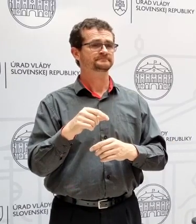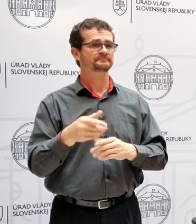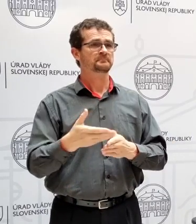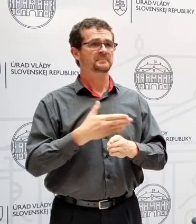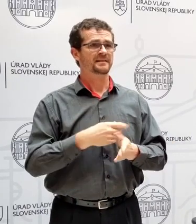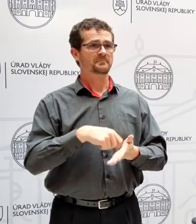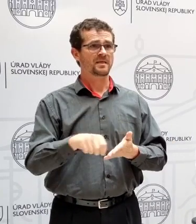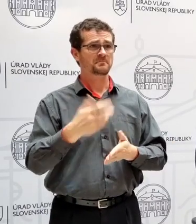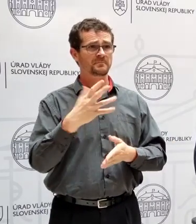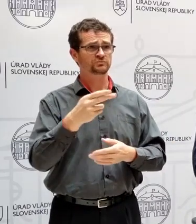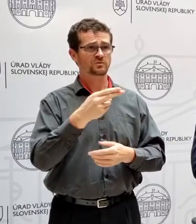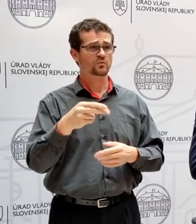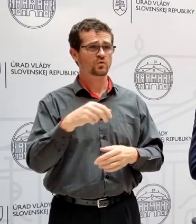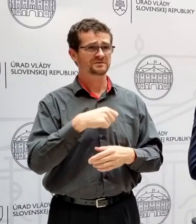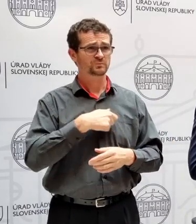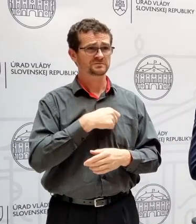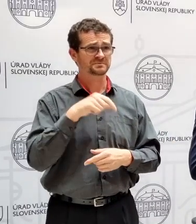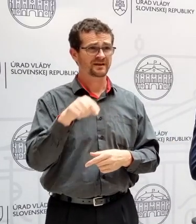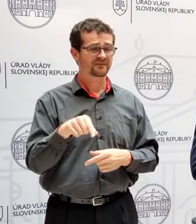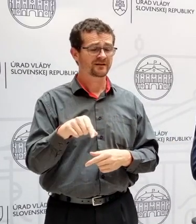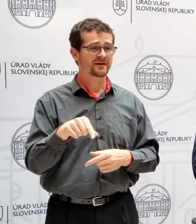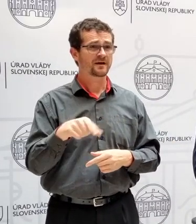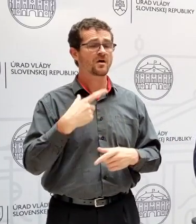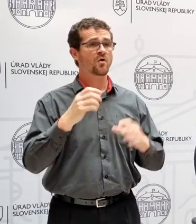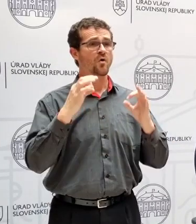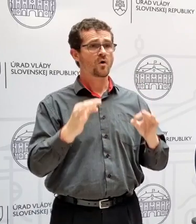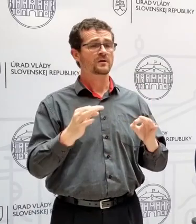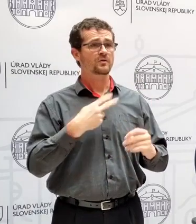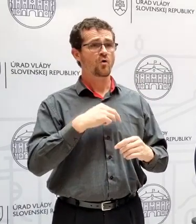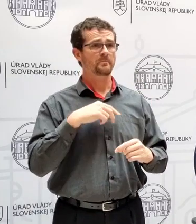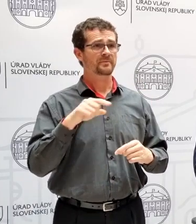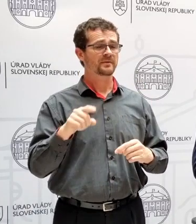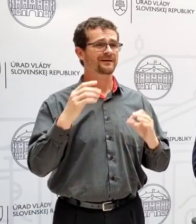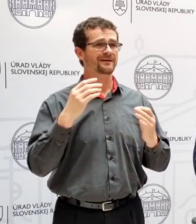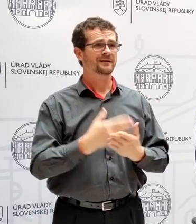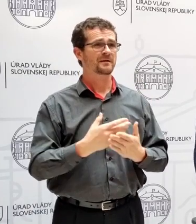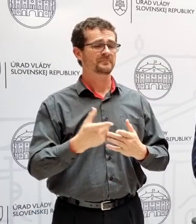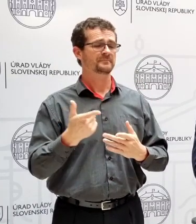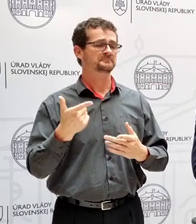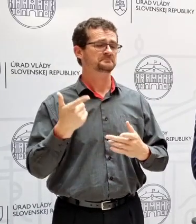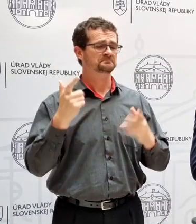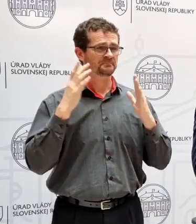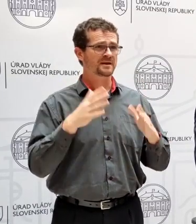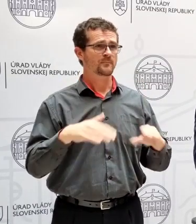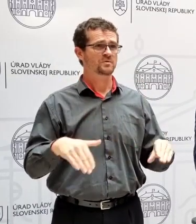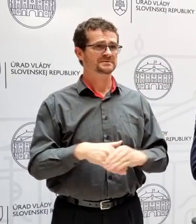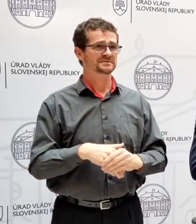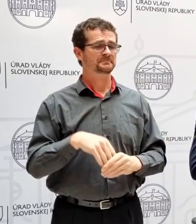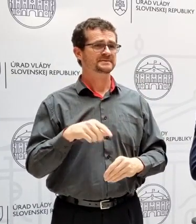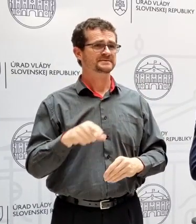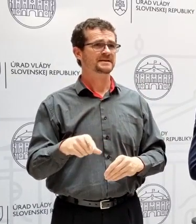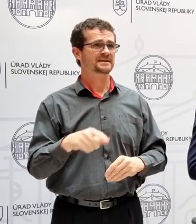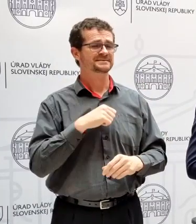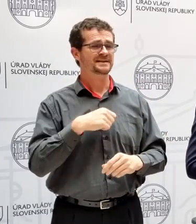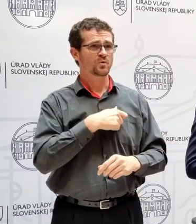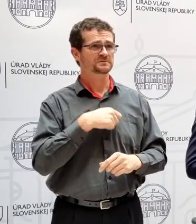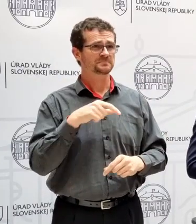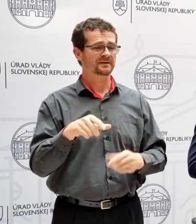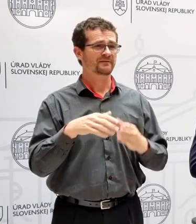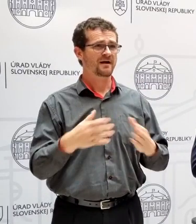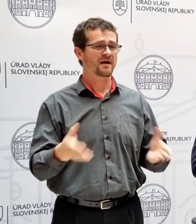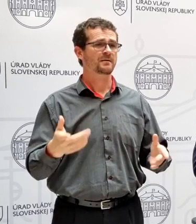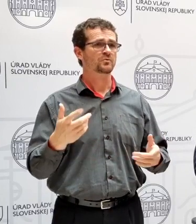predplatíme 500 eur pre samosprávy, ale pri originálnych kompetenciách, čo sú v podstate priami zamestnanci samosprávy